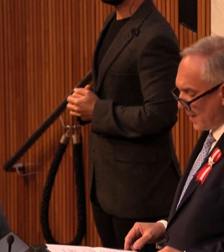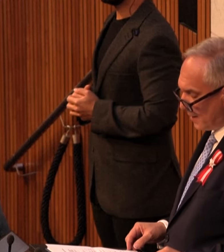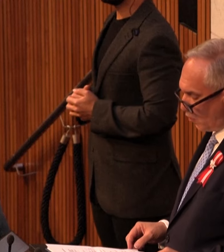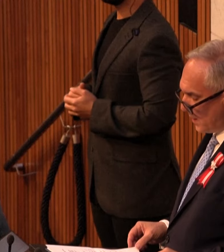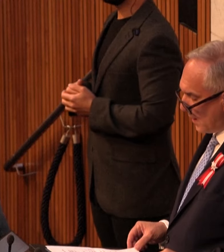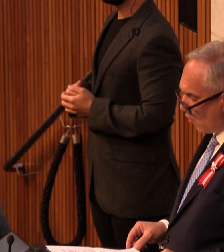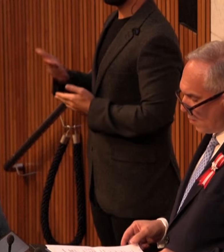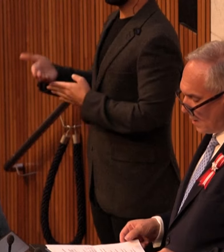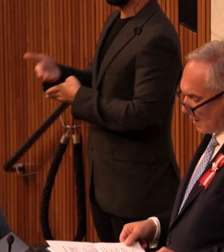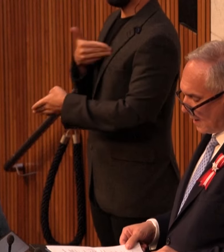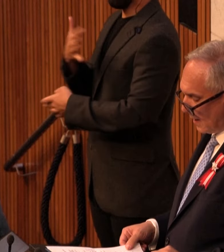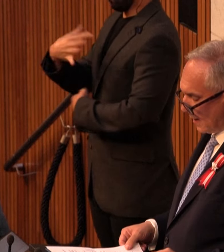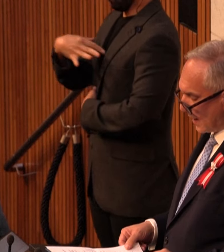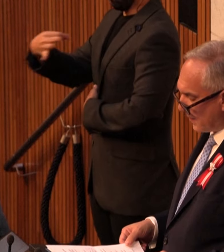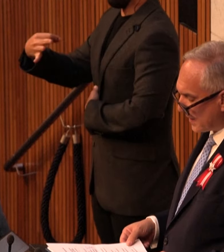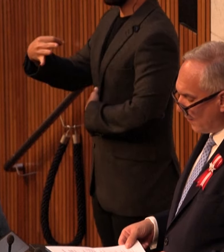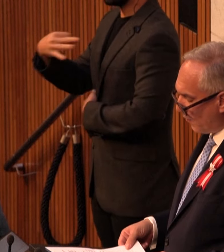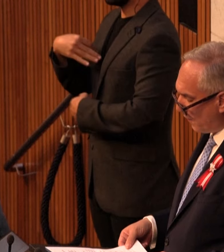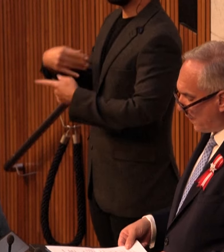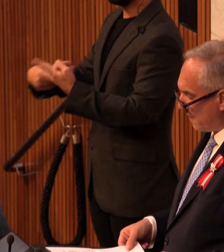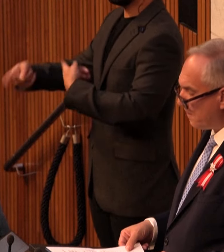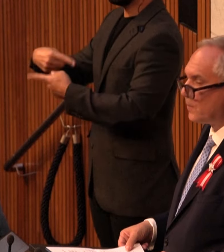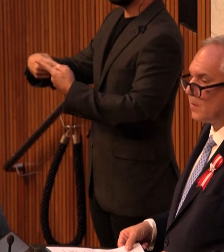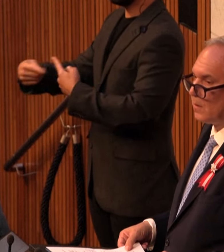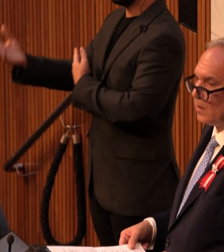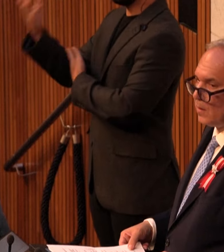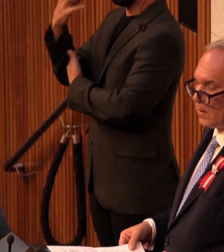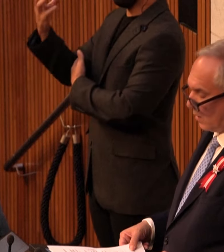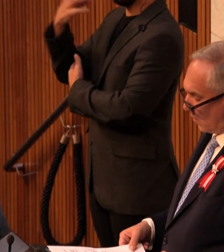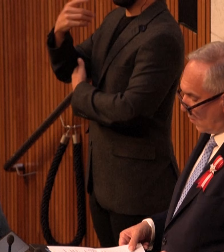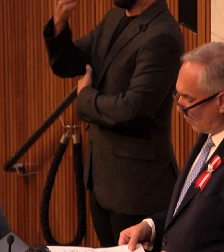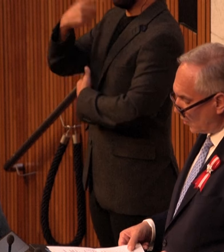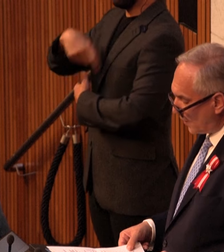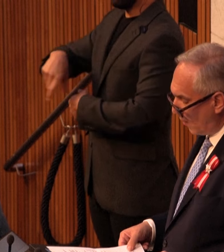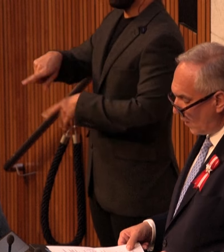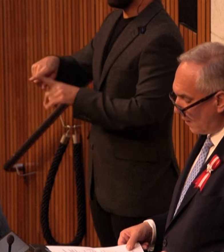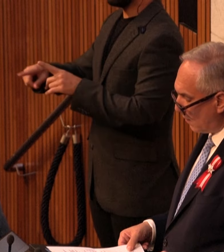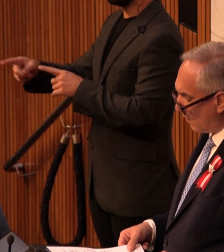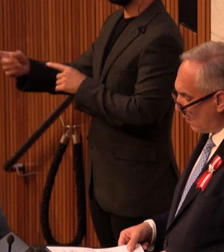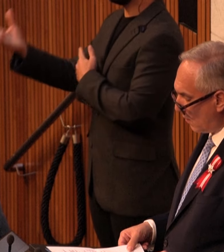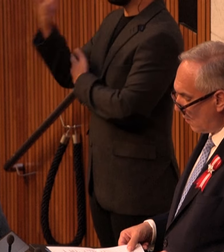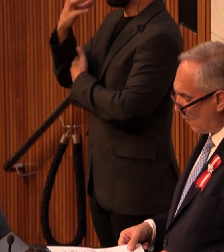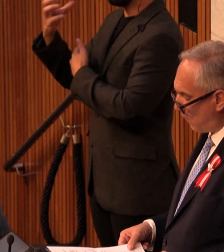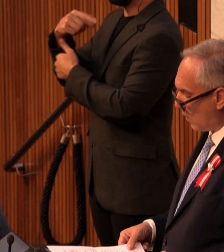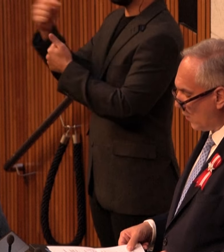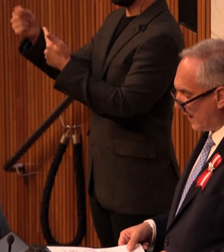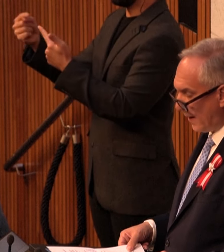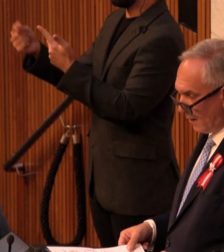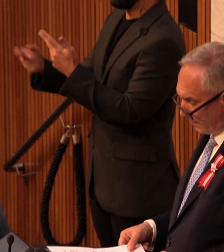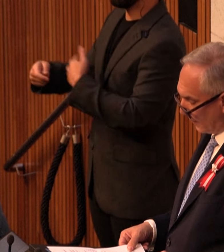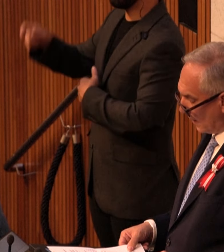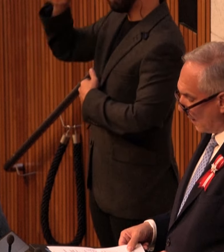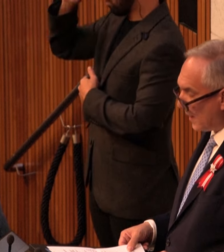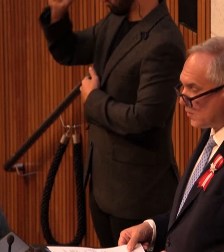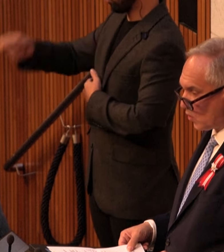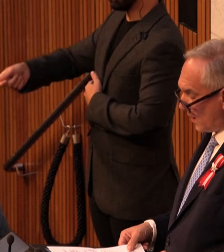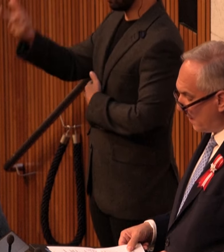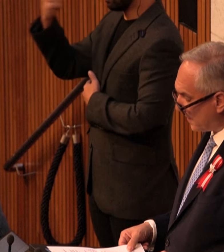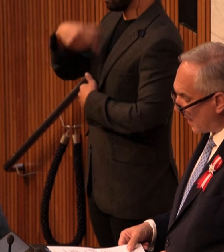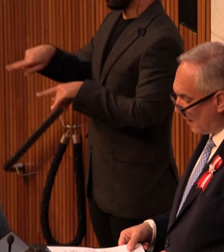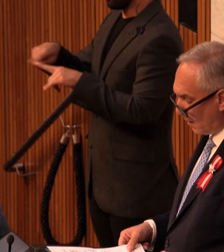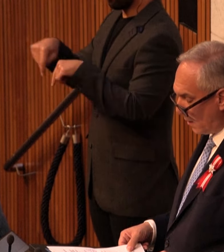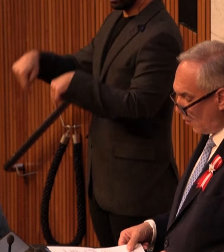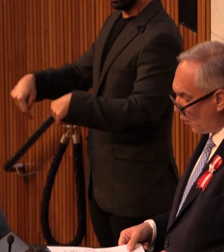eleições. Rosenkranz, advogado criminalista e ex-candidato à presidência, pertence desde 1981 ao grupo de